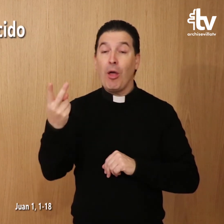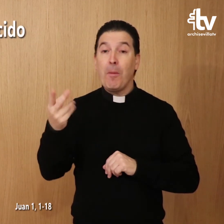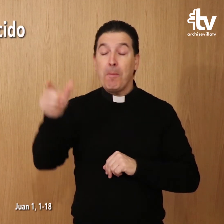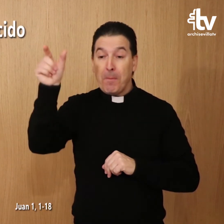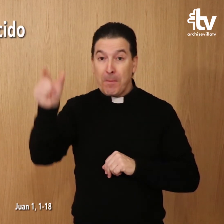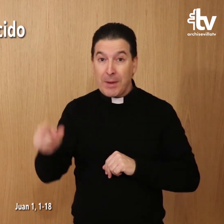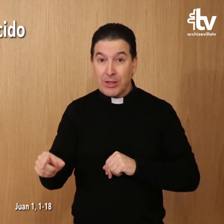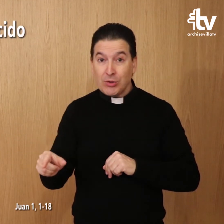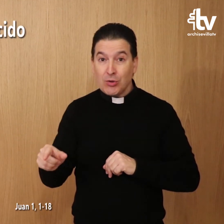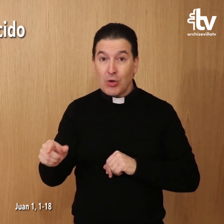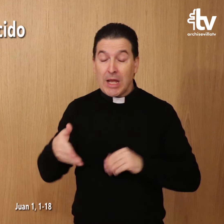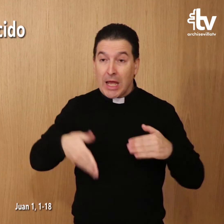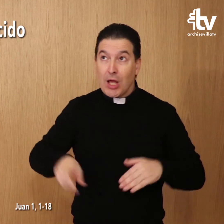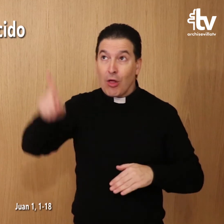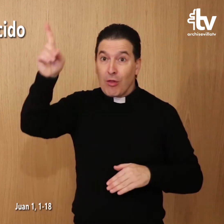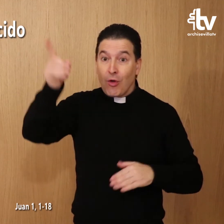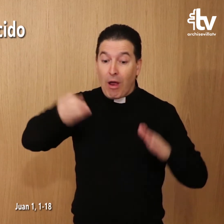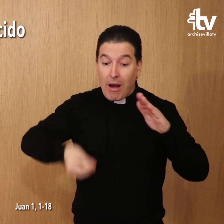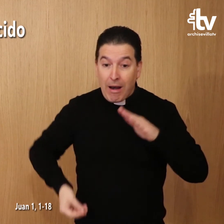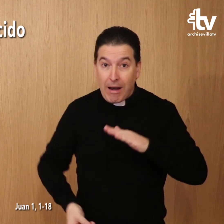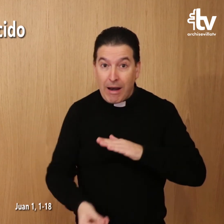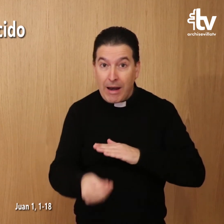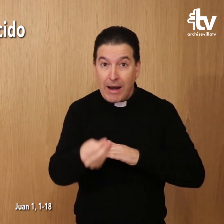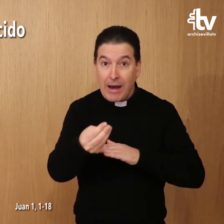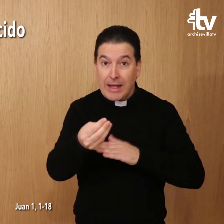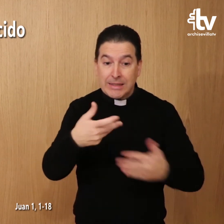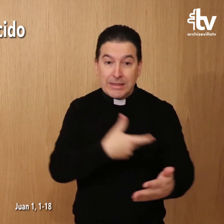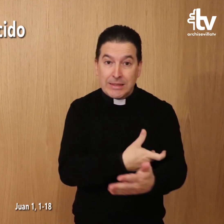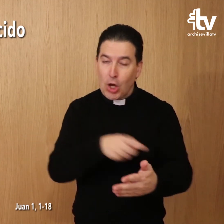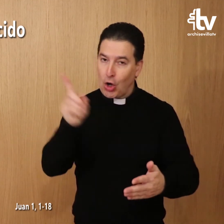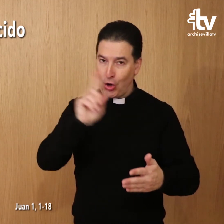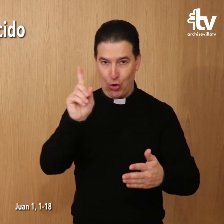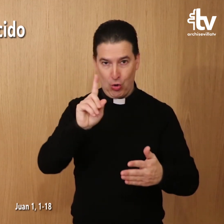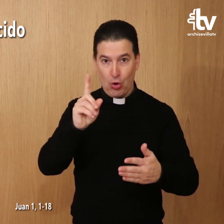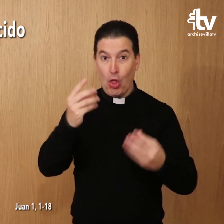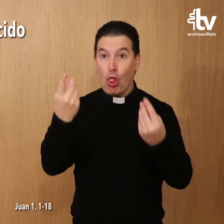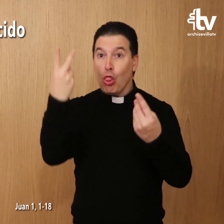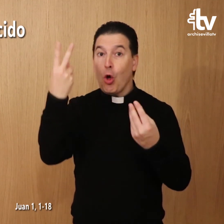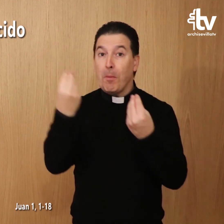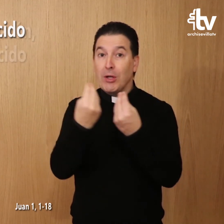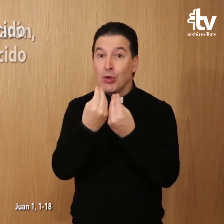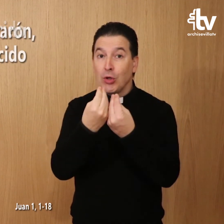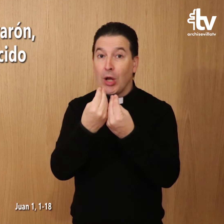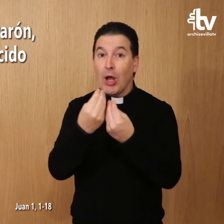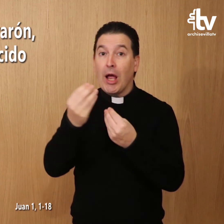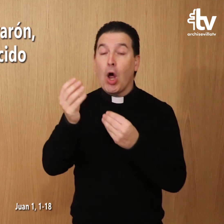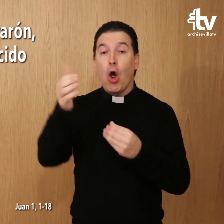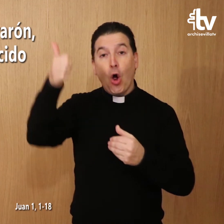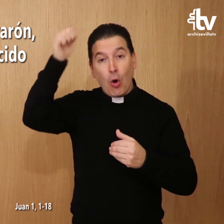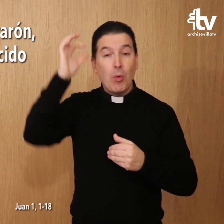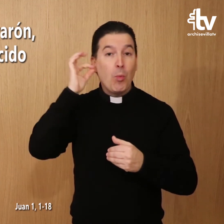Estos no han nacido de sangre, ni de deseo de carne, ni de deseo de varón,